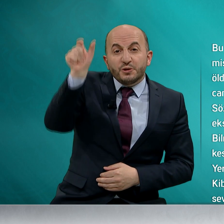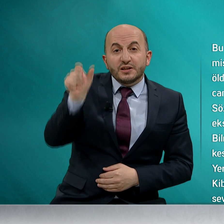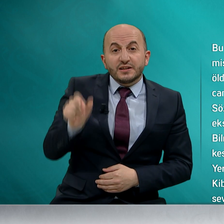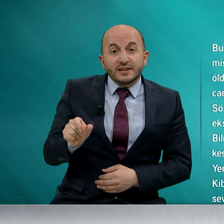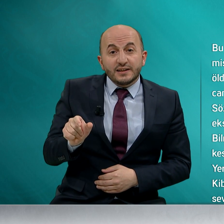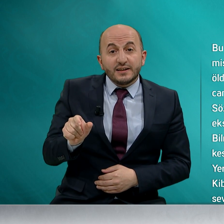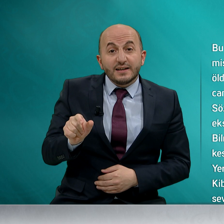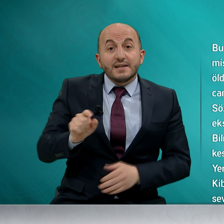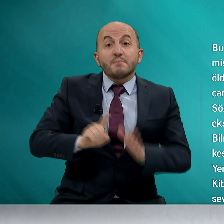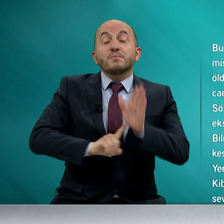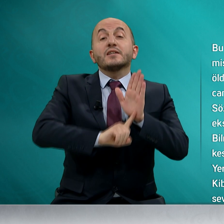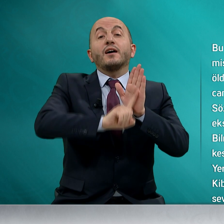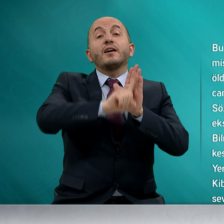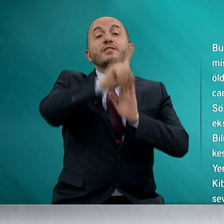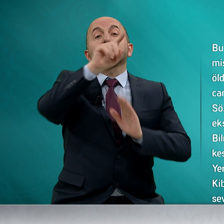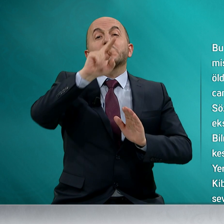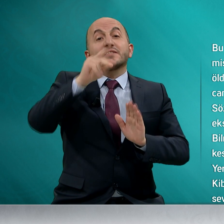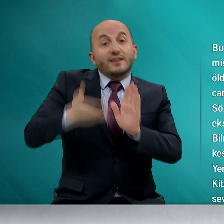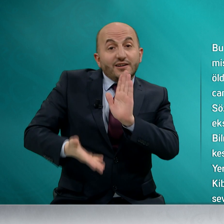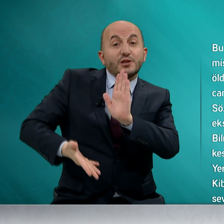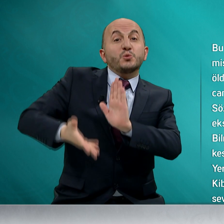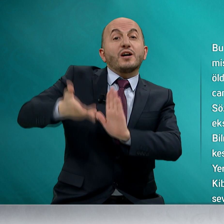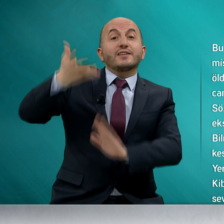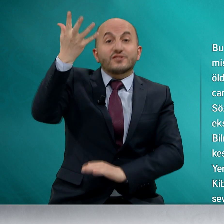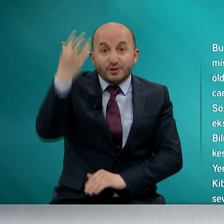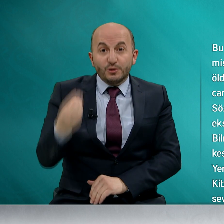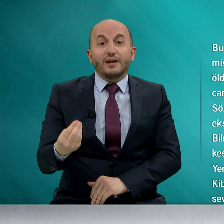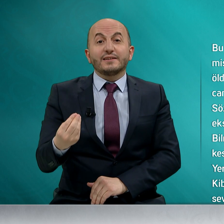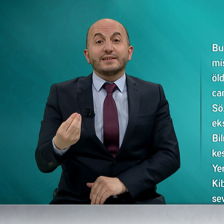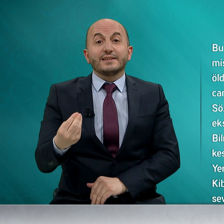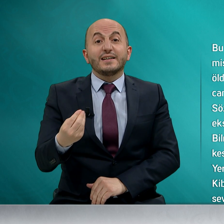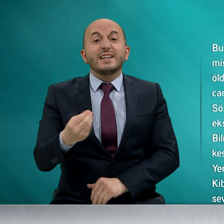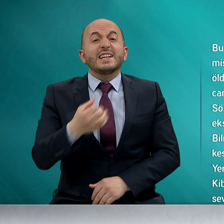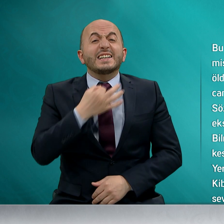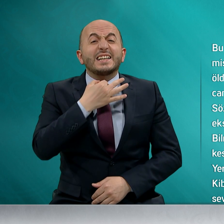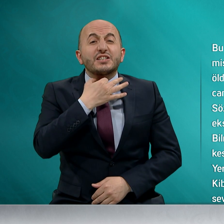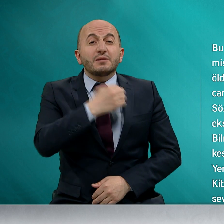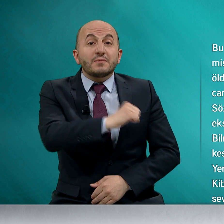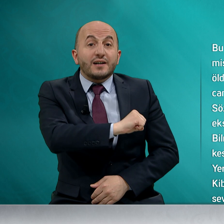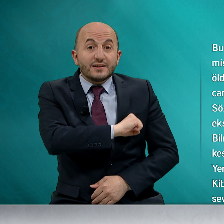mümini Miraç misali yüceltecek olan geçim